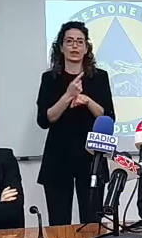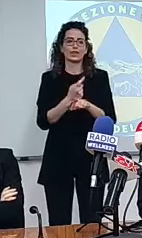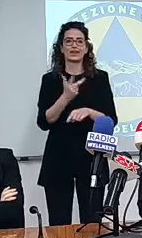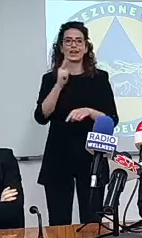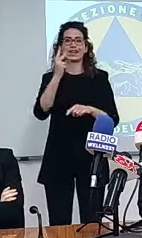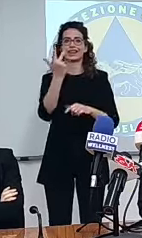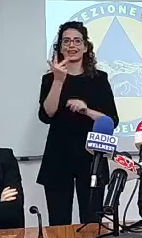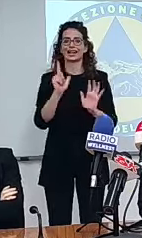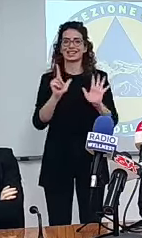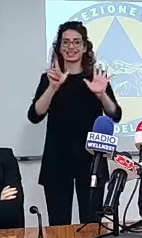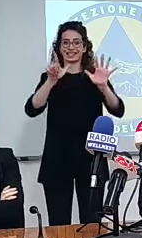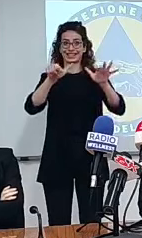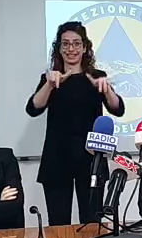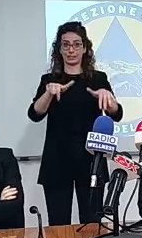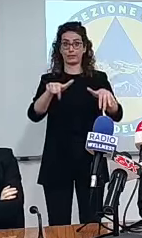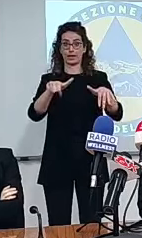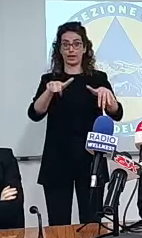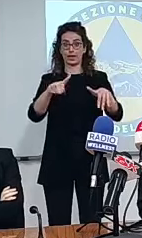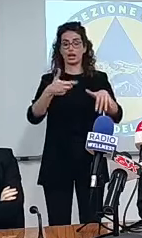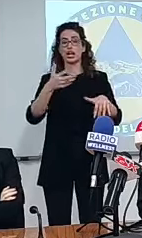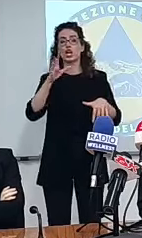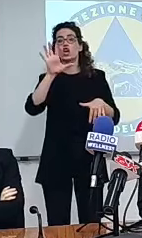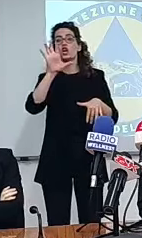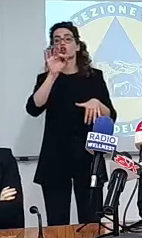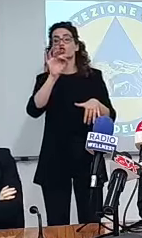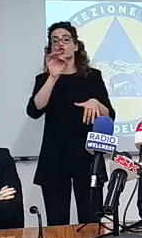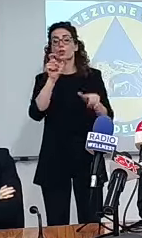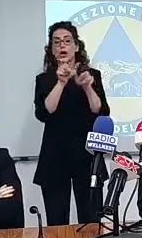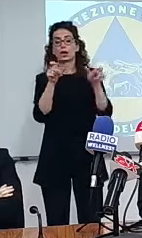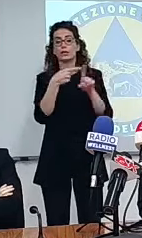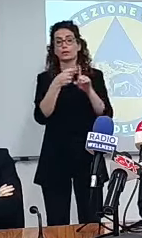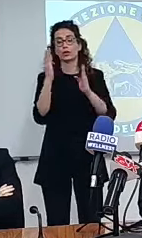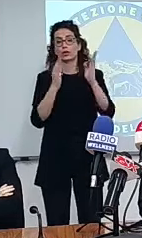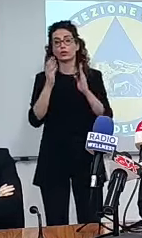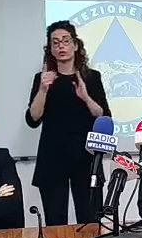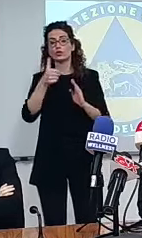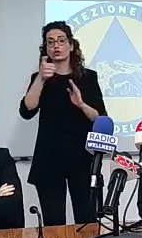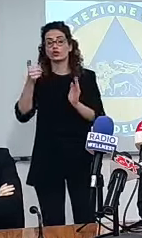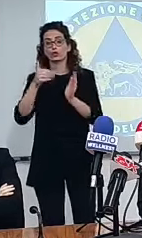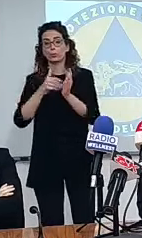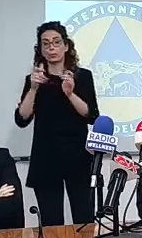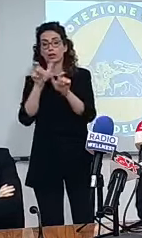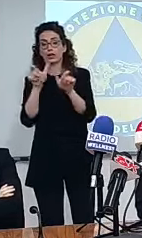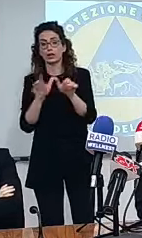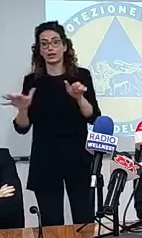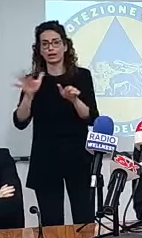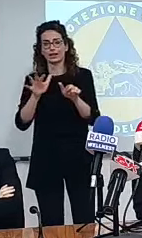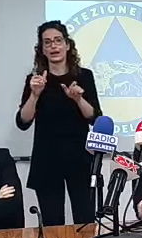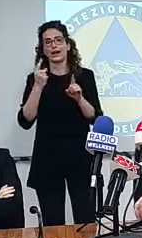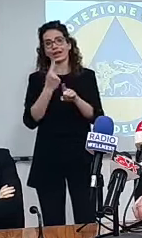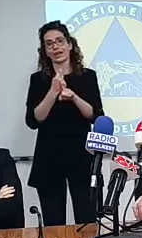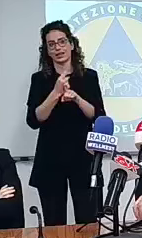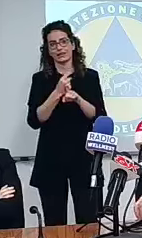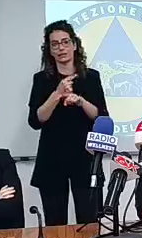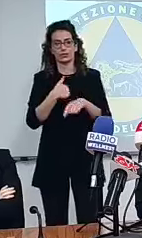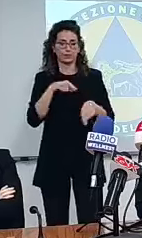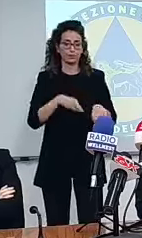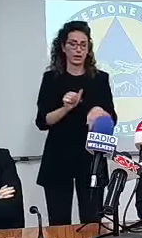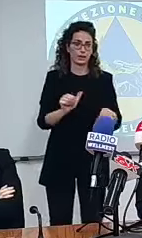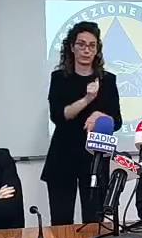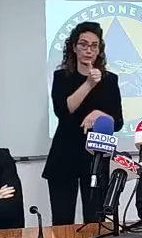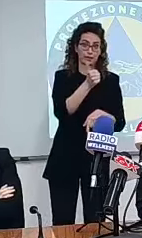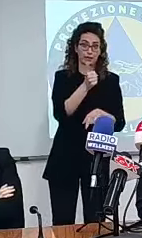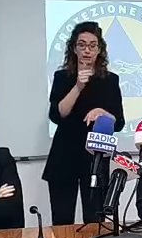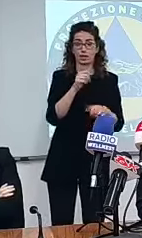i 50 positivi su 100.000 abitanti. Allora, questa è la prima, dopo la seconda, la terza, dovremo arrivarci in